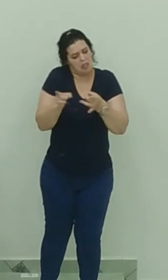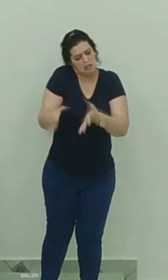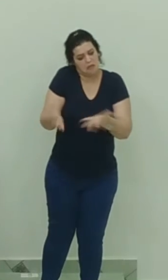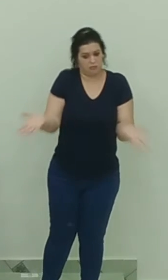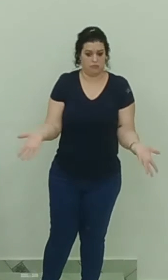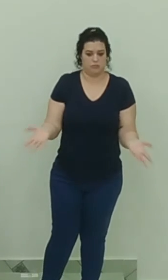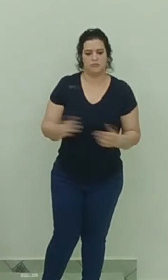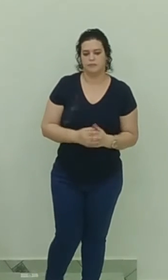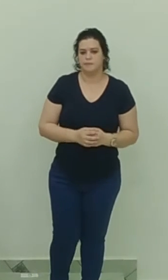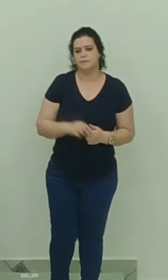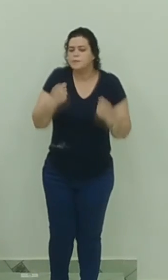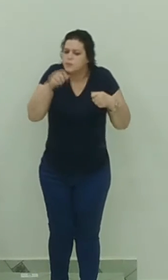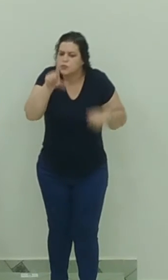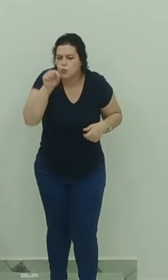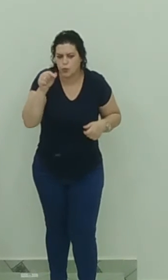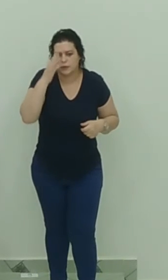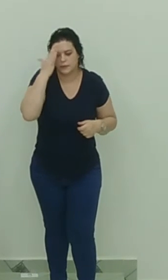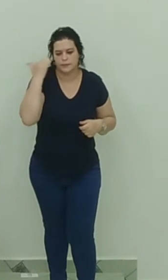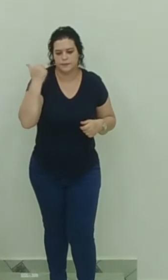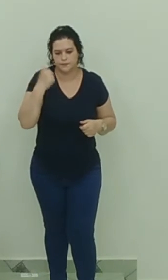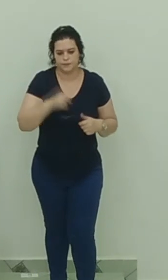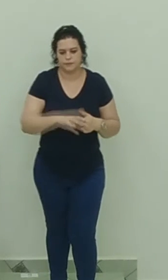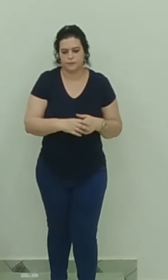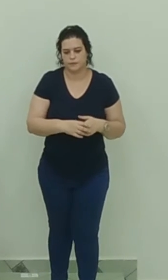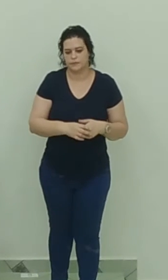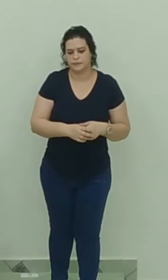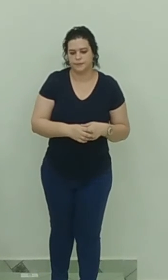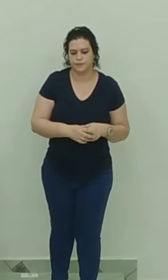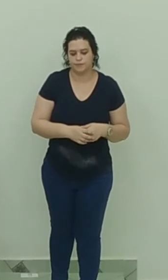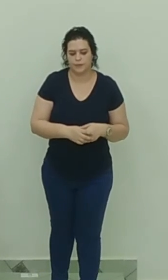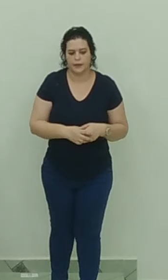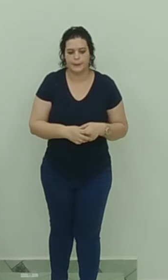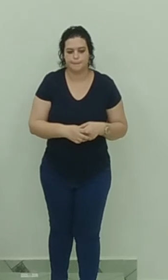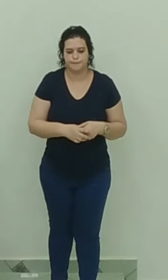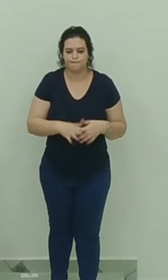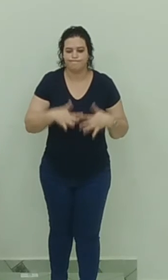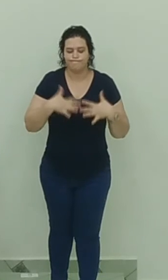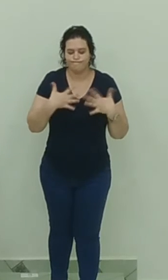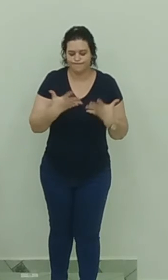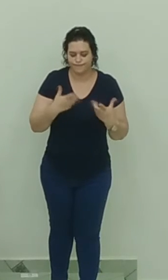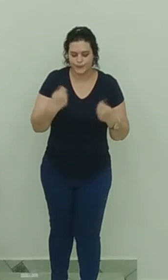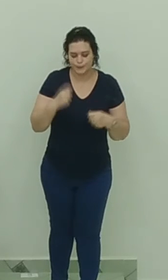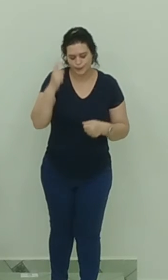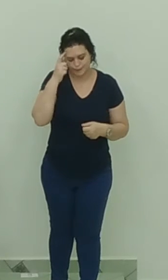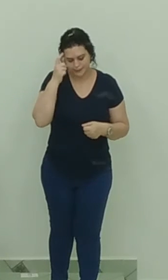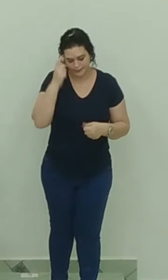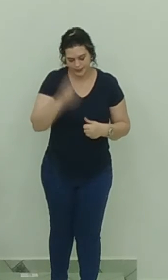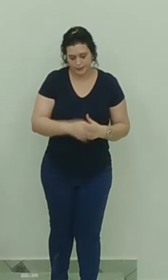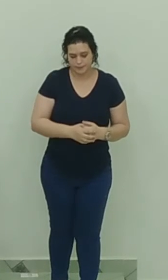Em vez da gente olhar, estou concluindo, as dificuldades, as